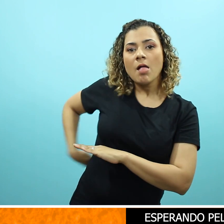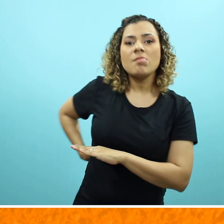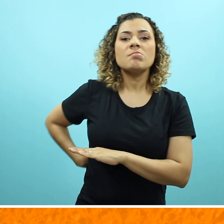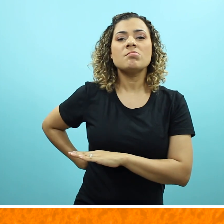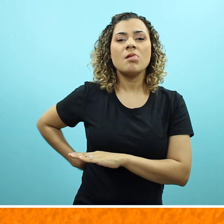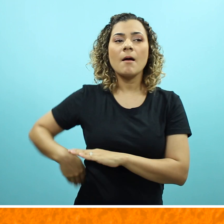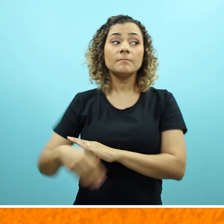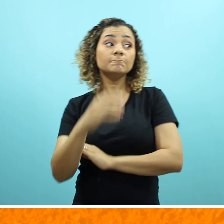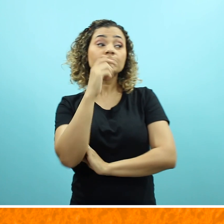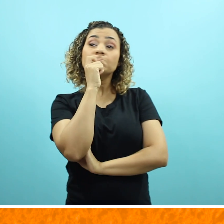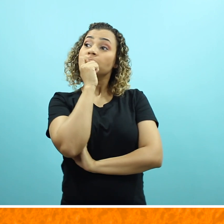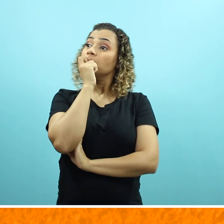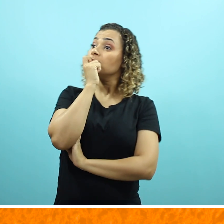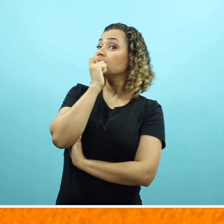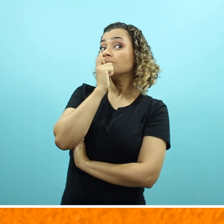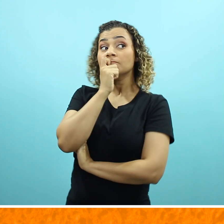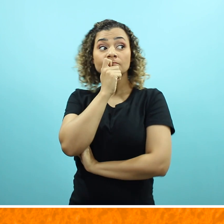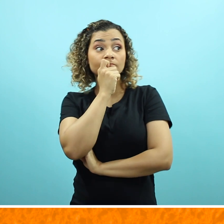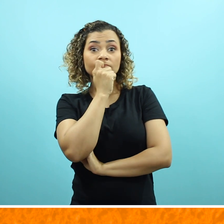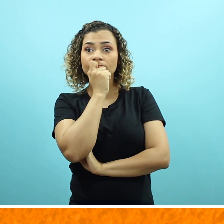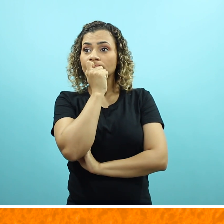fresquinho.